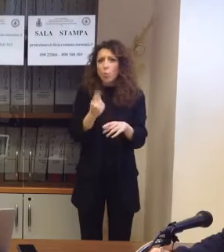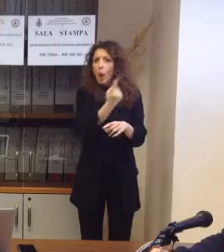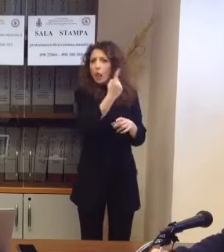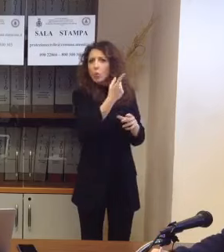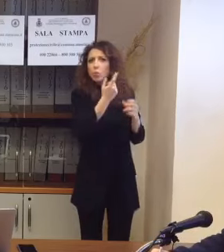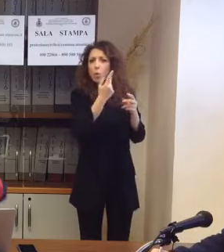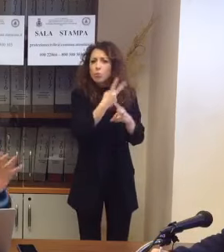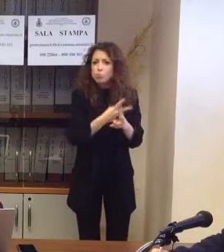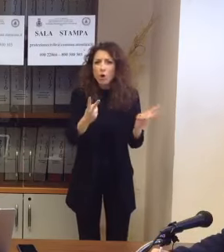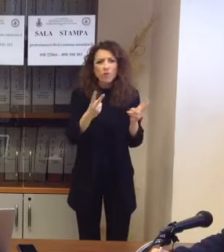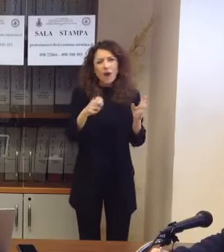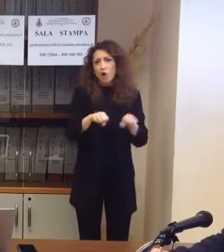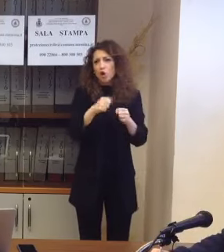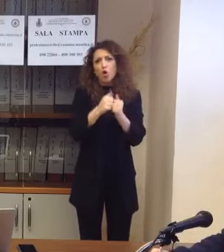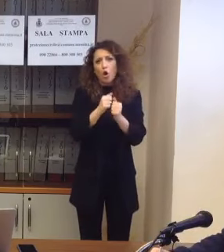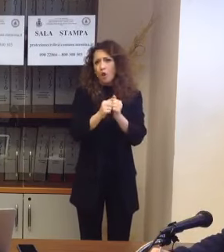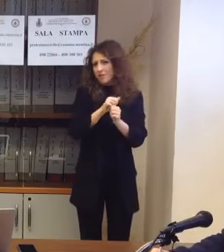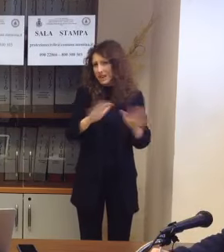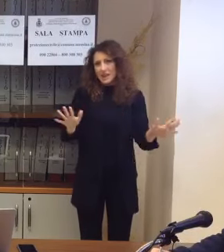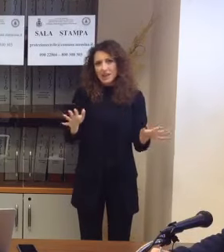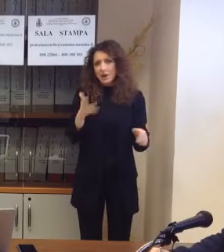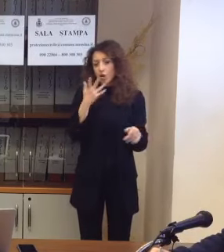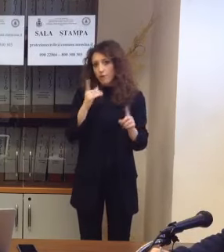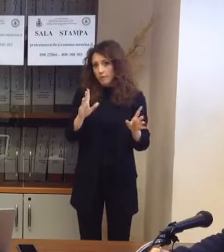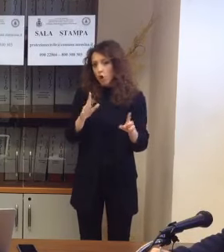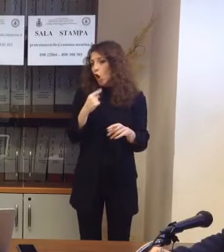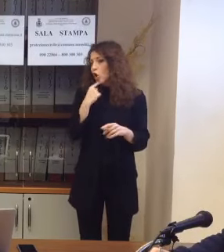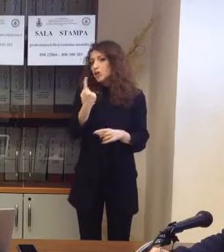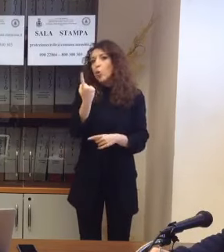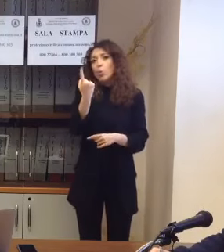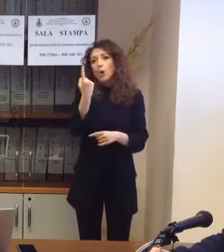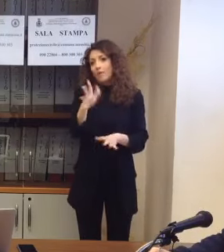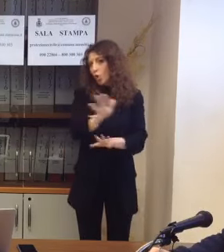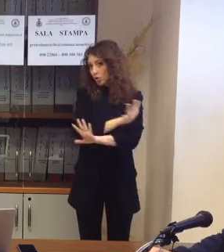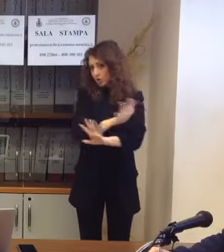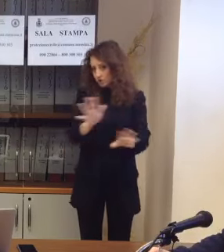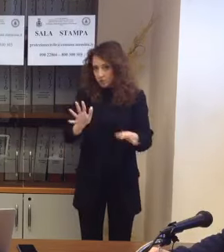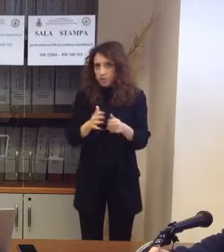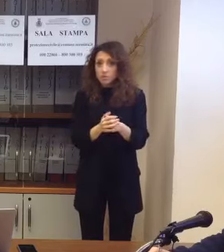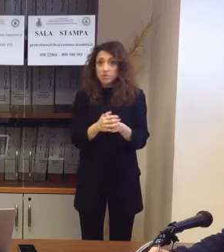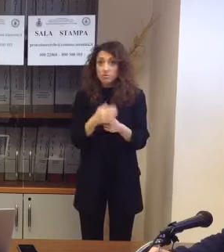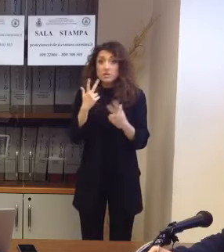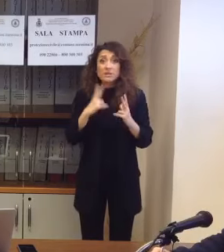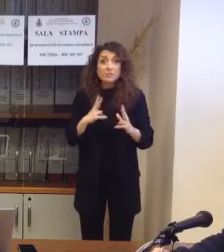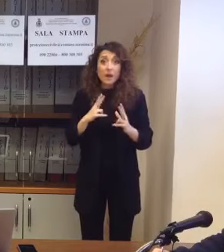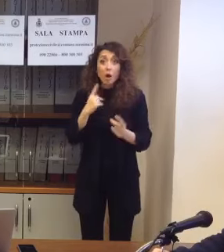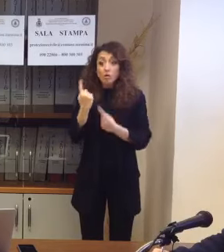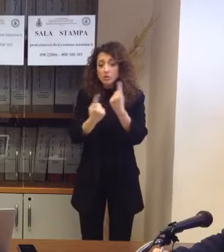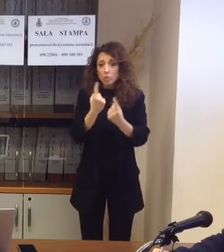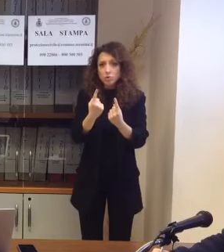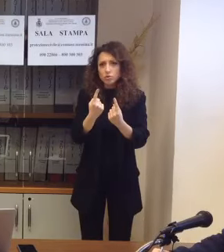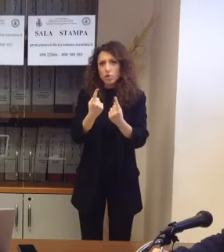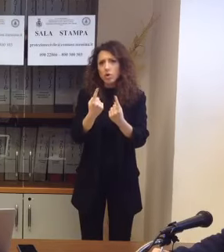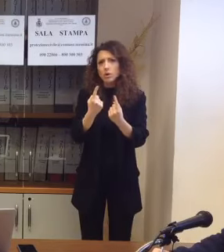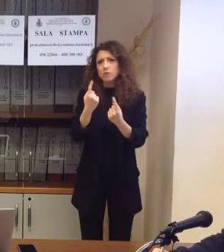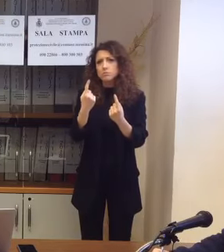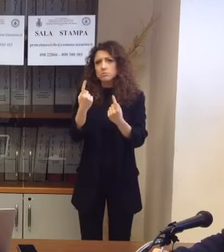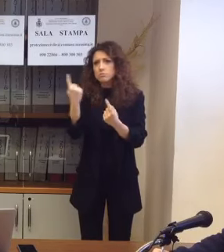chiarire e non ne voglio più parlare, nella speranza che non si approfitti di queste situazioni, che sono